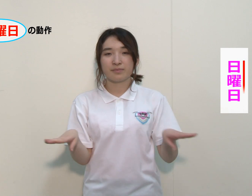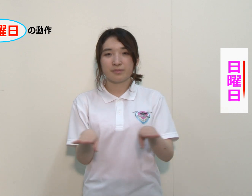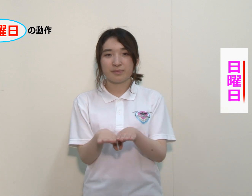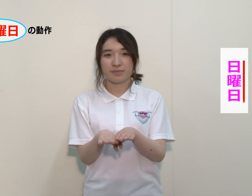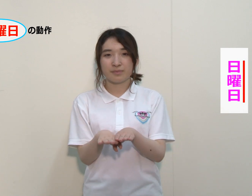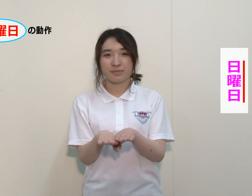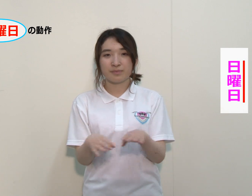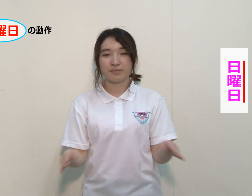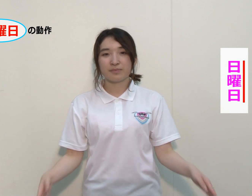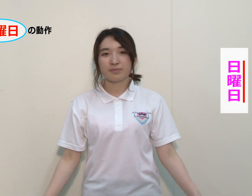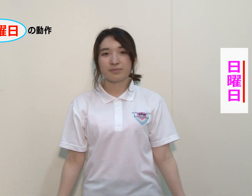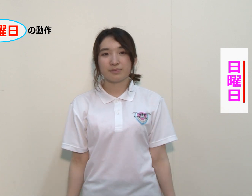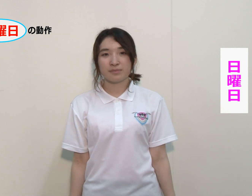日曜日